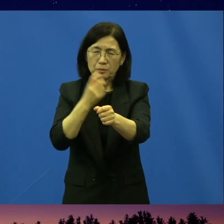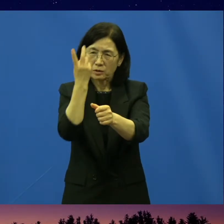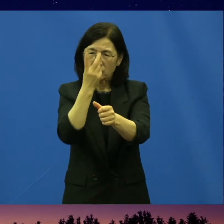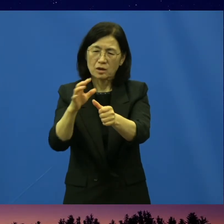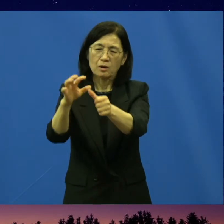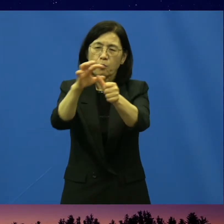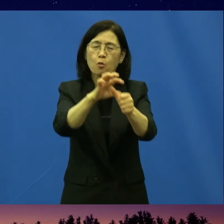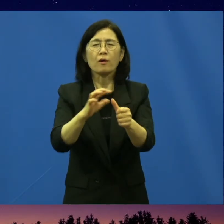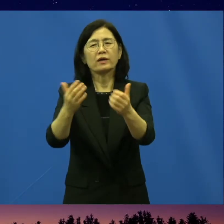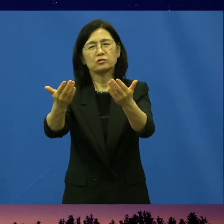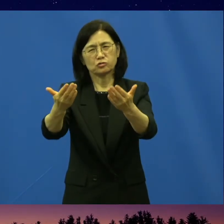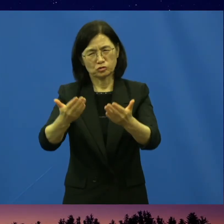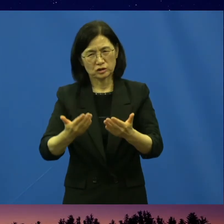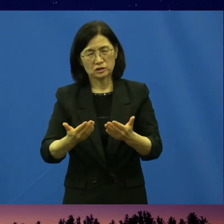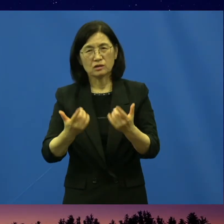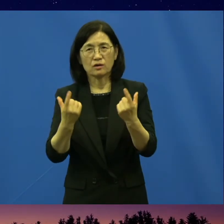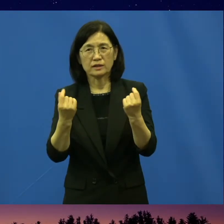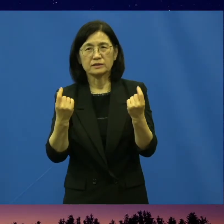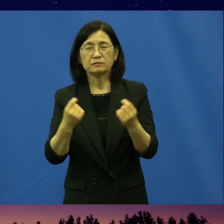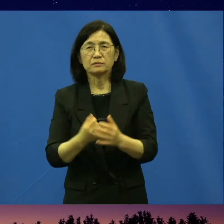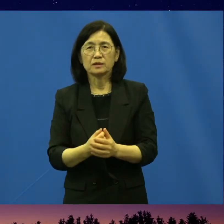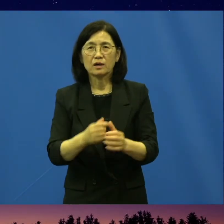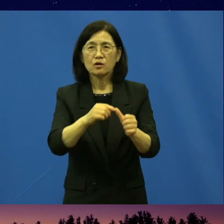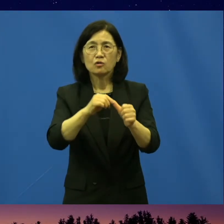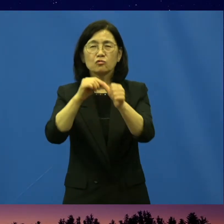그러니까 여러분, 우리가 구원의 경험,